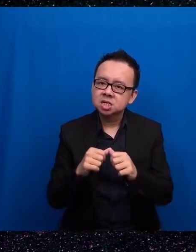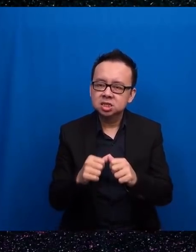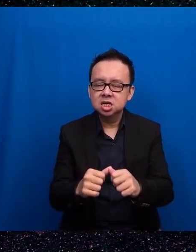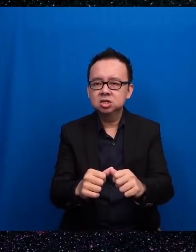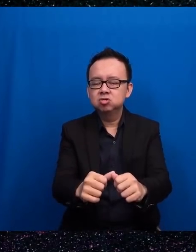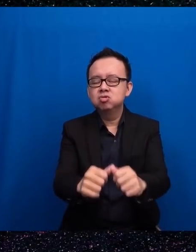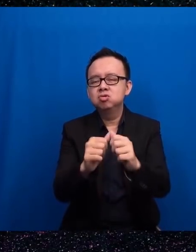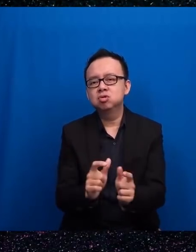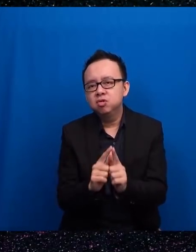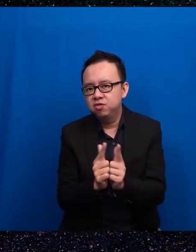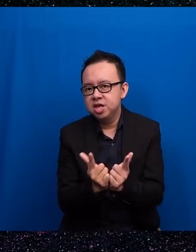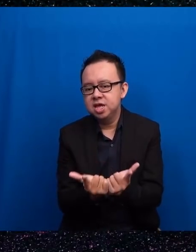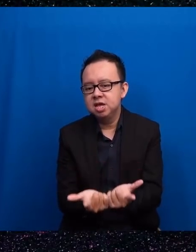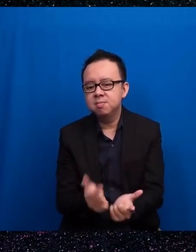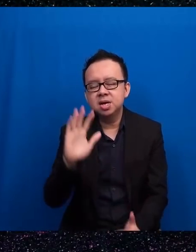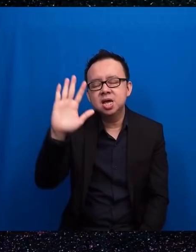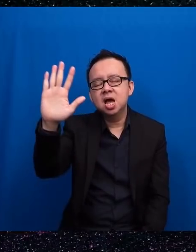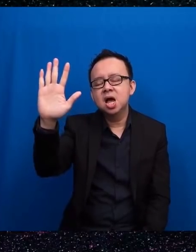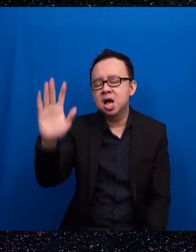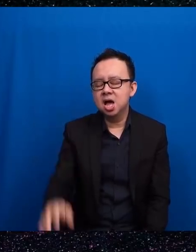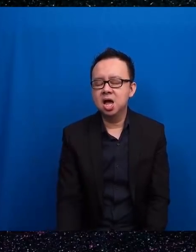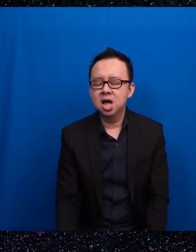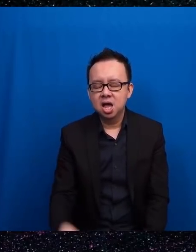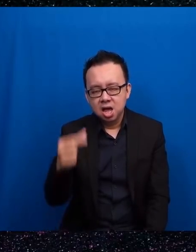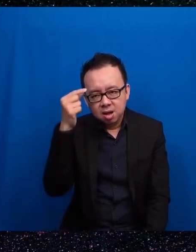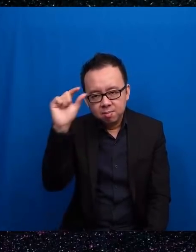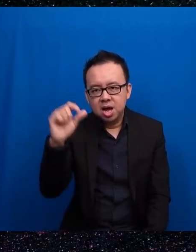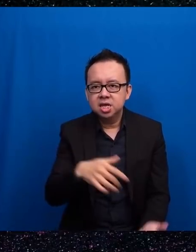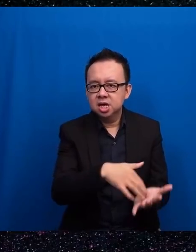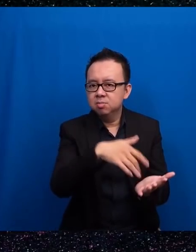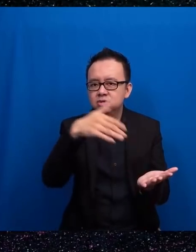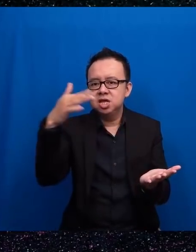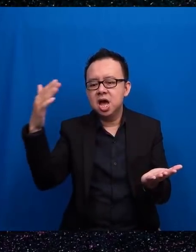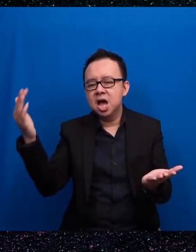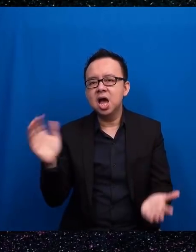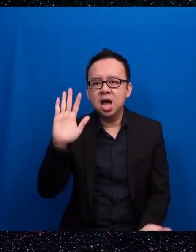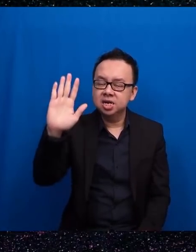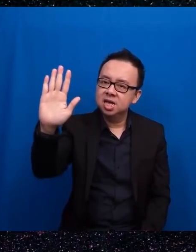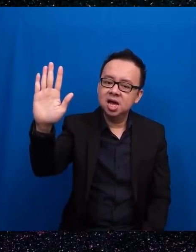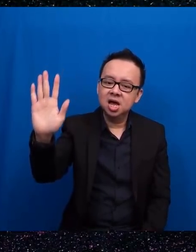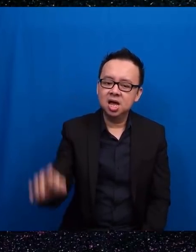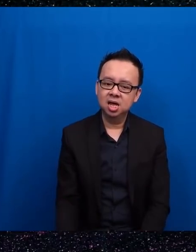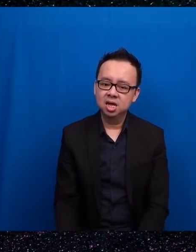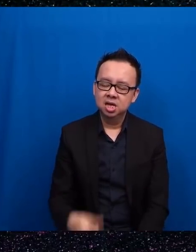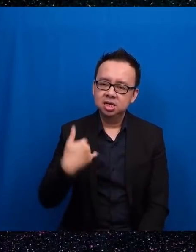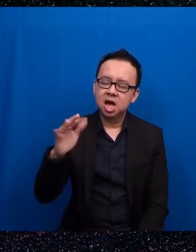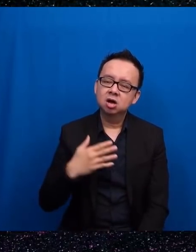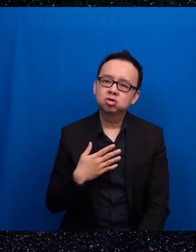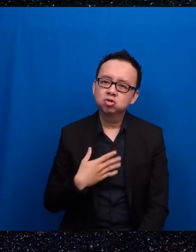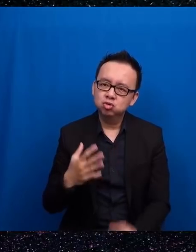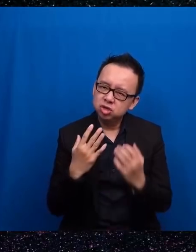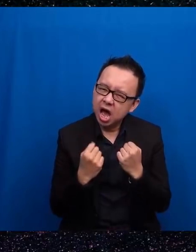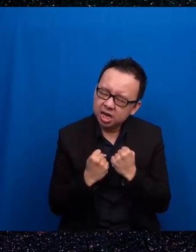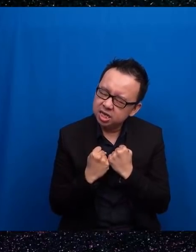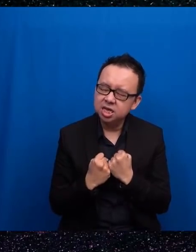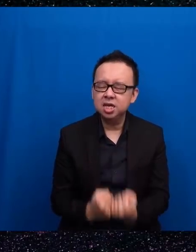kerjakan seturut firman-Nya bagi kemuliaan-Nya. Yang